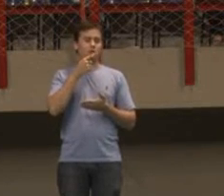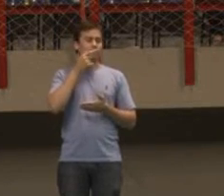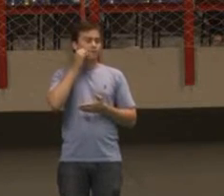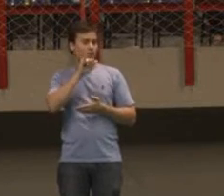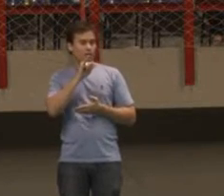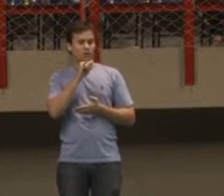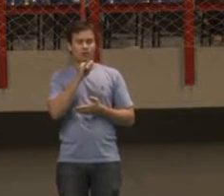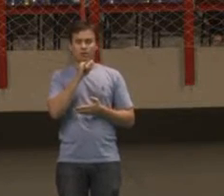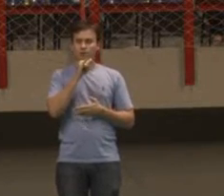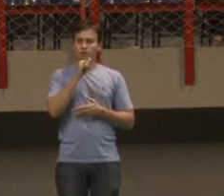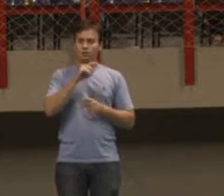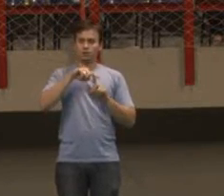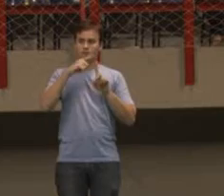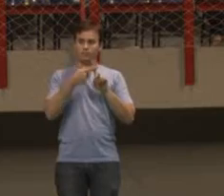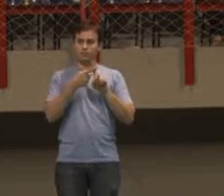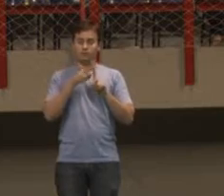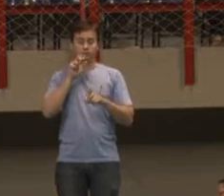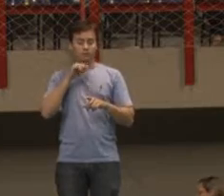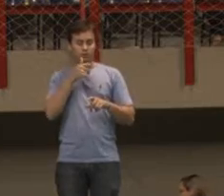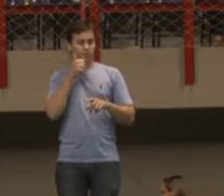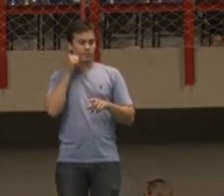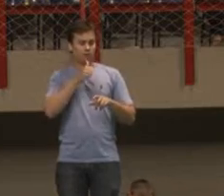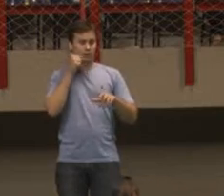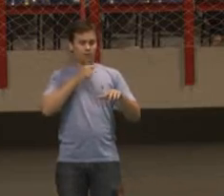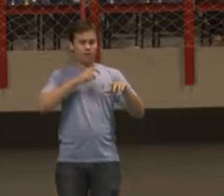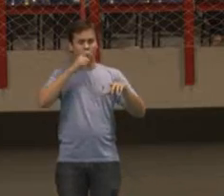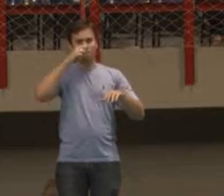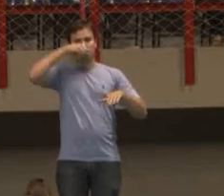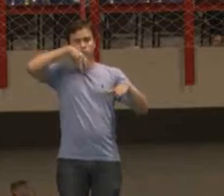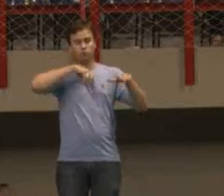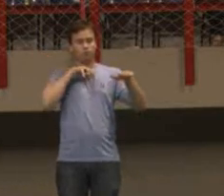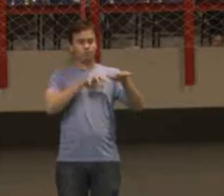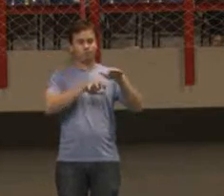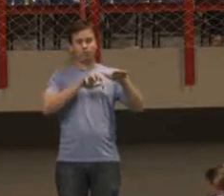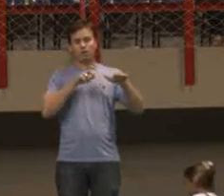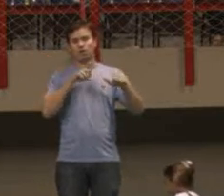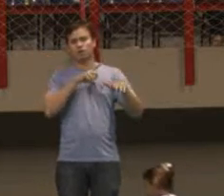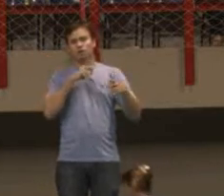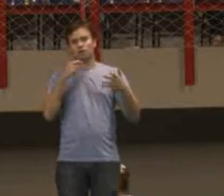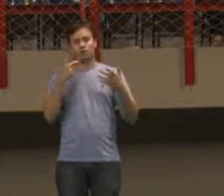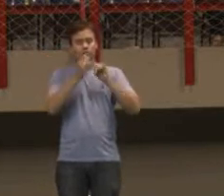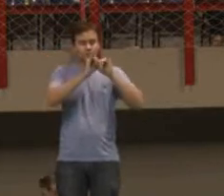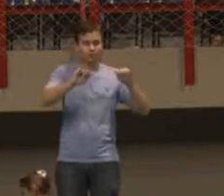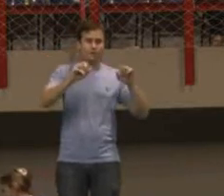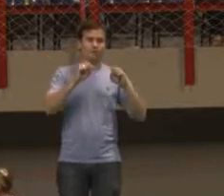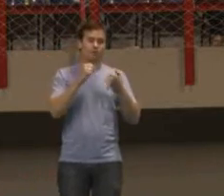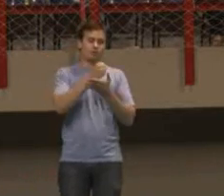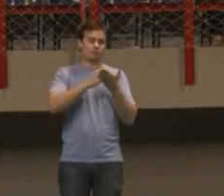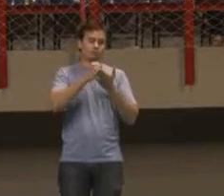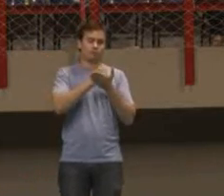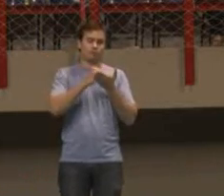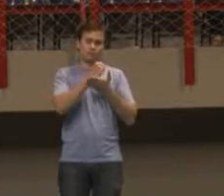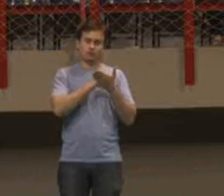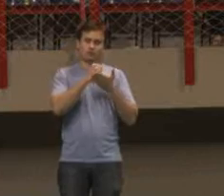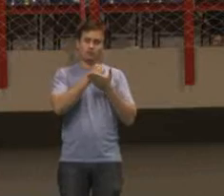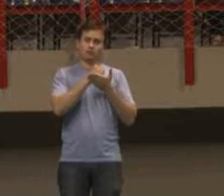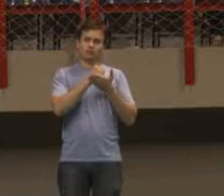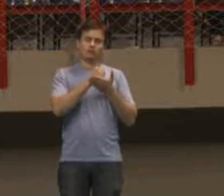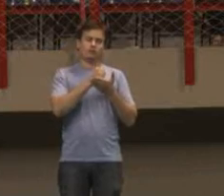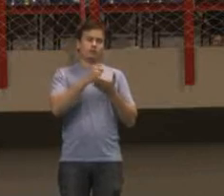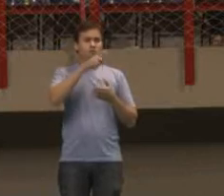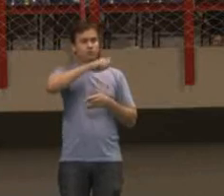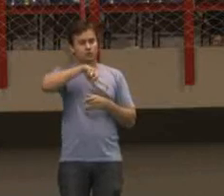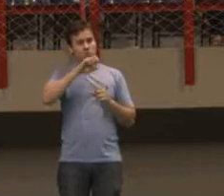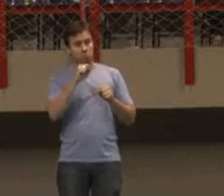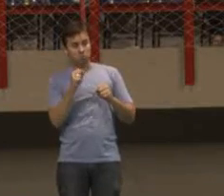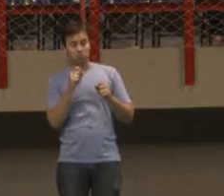para toda mulher vítima de estupro. Não é verdade? Isso foi colocado agora. E isso pode ser inclusive tema de